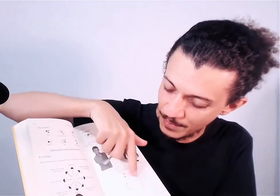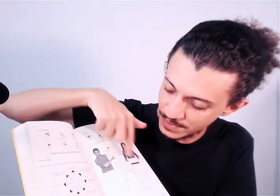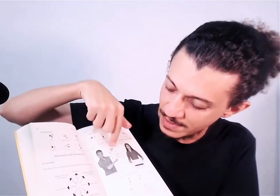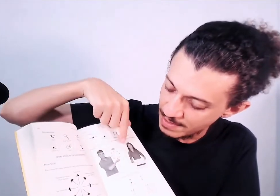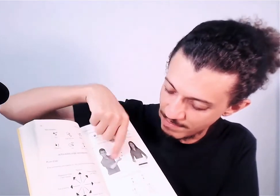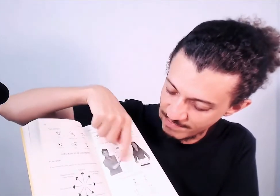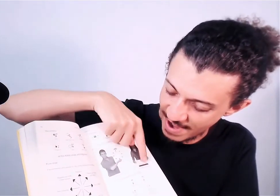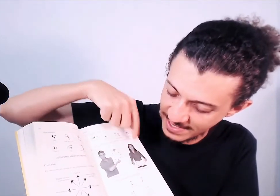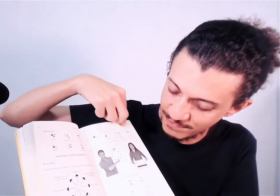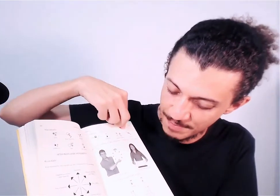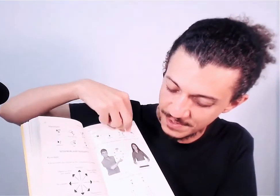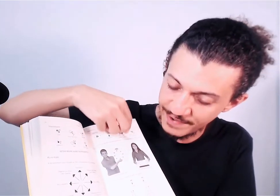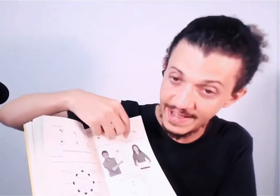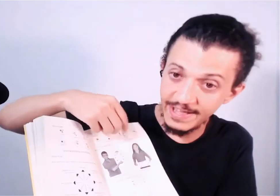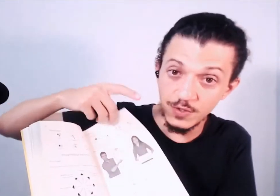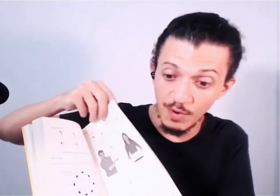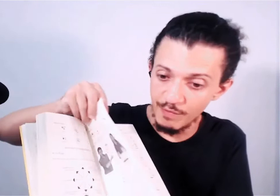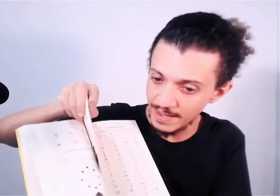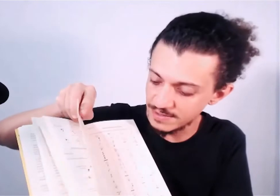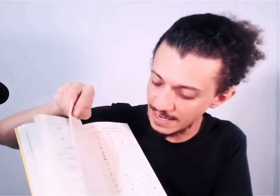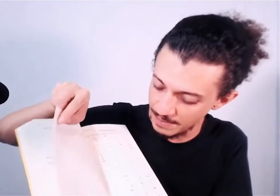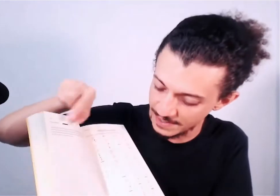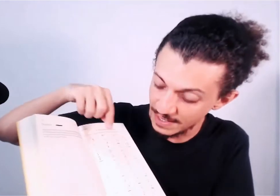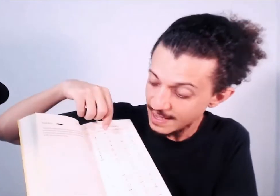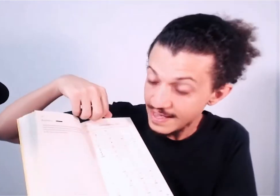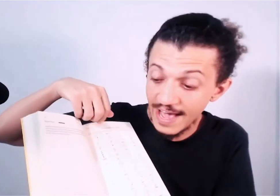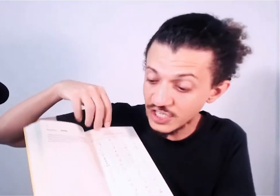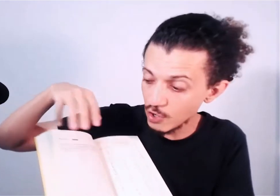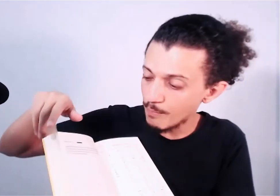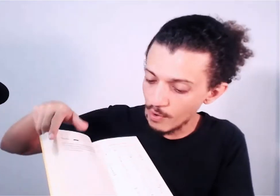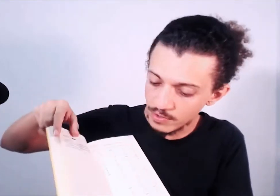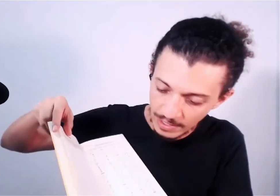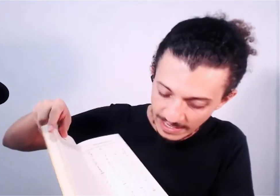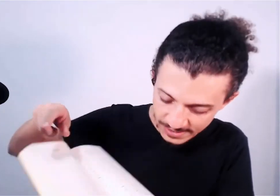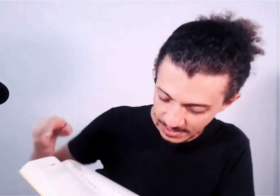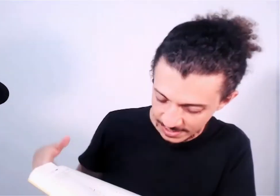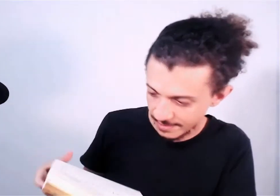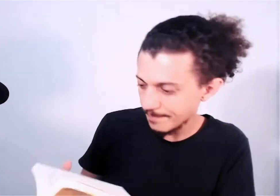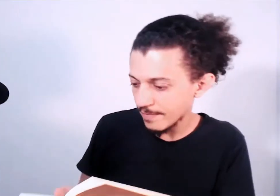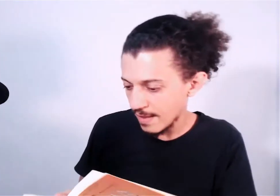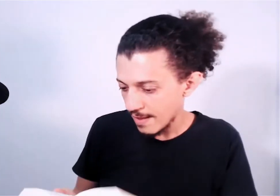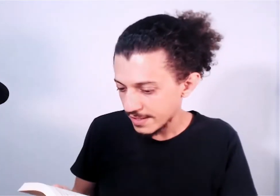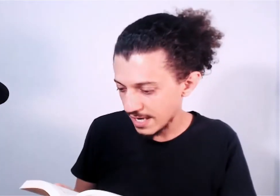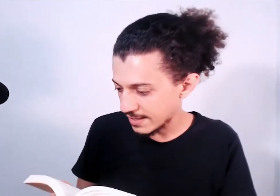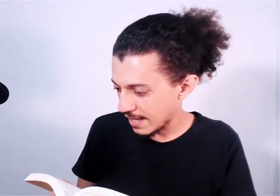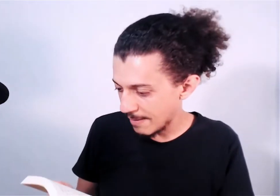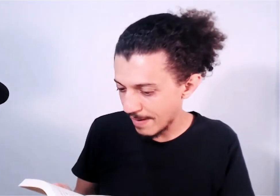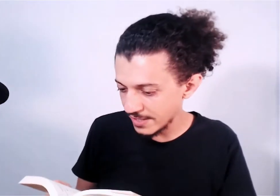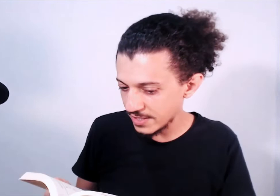exemplos, várias formas diferentes, os movimentos da Libras. E aí chega um ponto, ó, isso aqui já está na